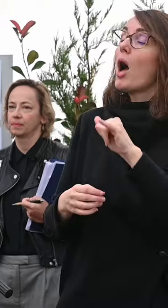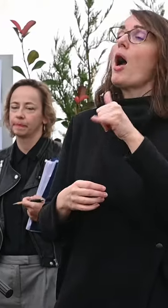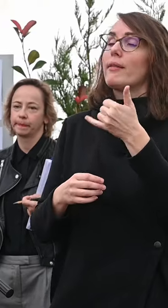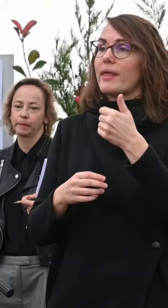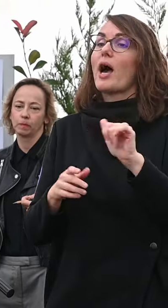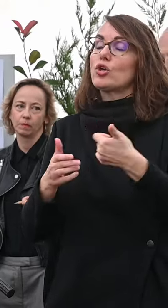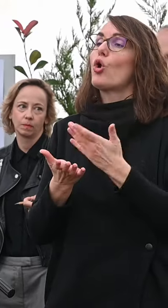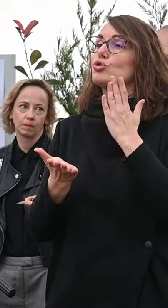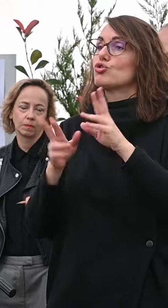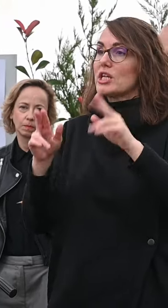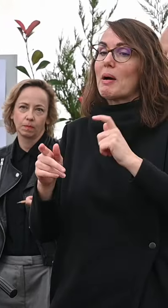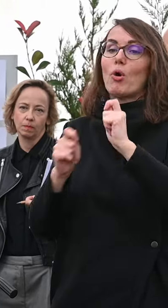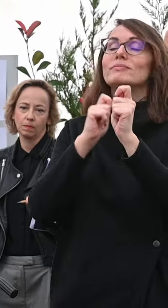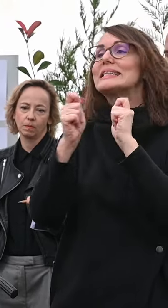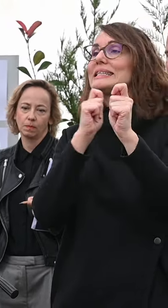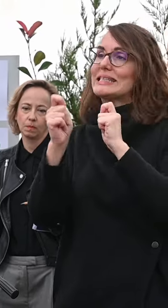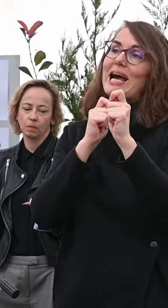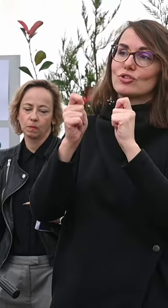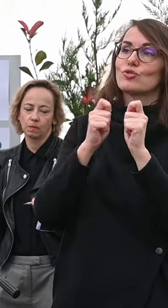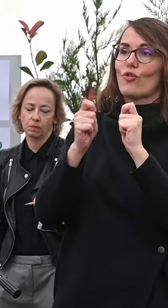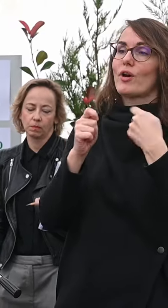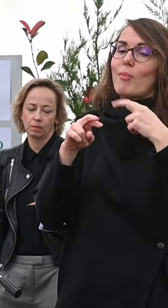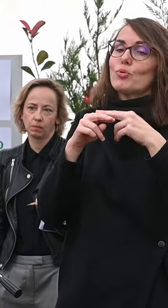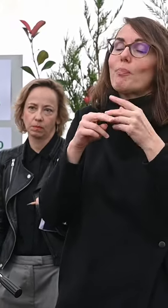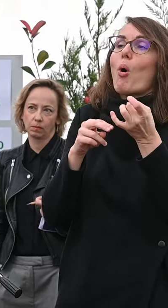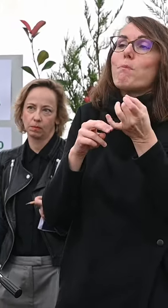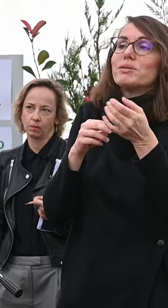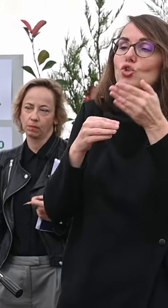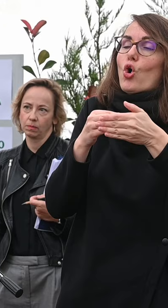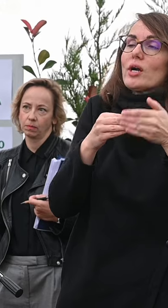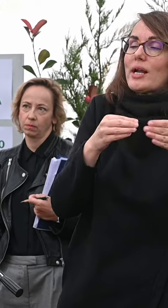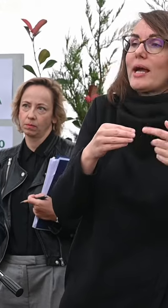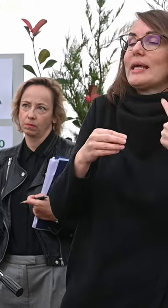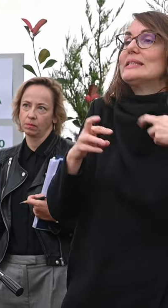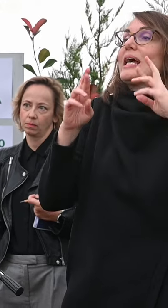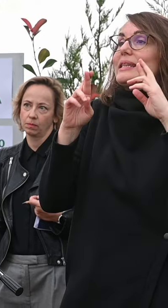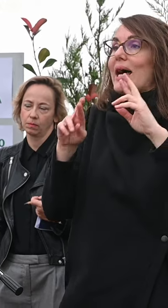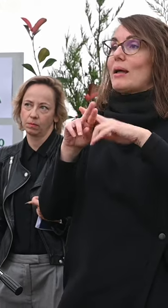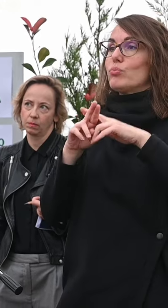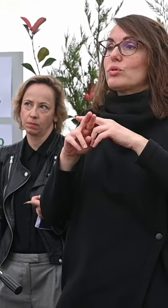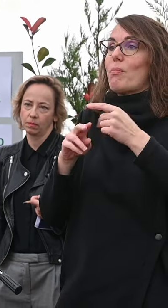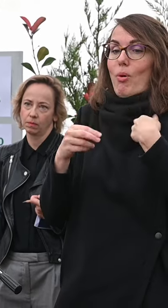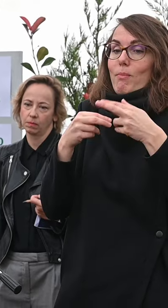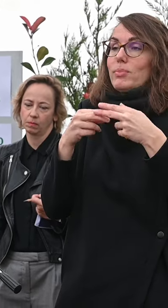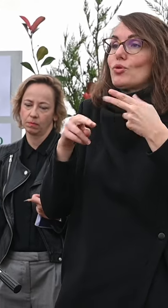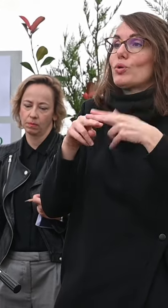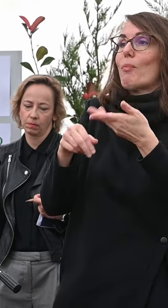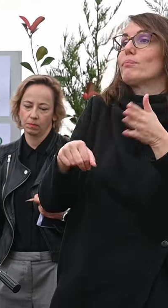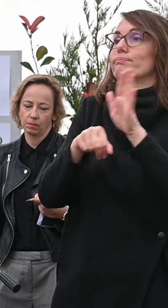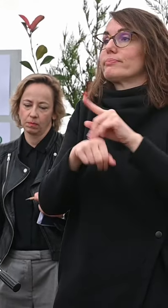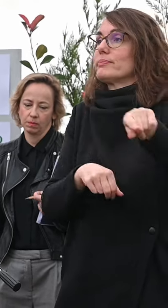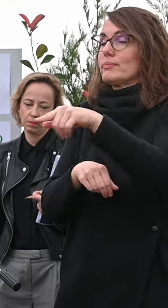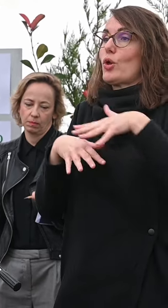to su razgovori koji su u završnoj fazi, ja imam ti tako reći, tako da se nadam da ćemo to uskoro moći predstaviti u javnosti. Međutim, dok se vode